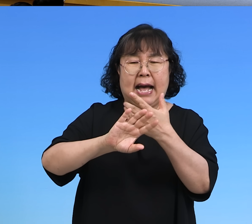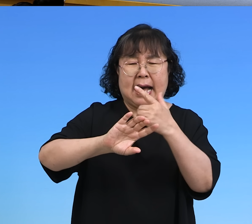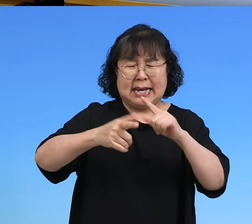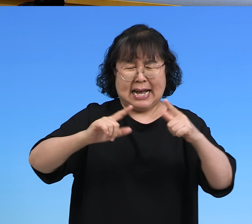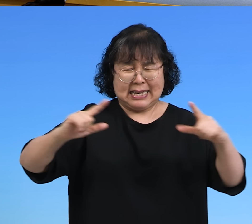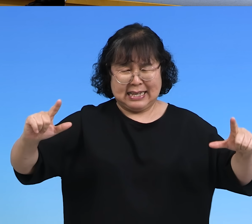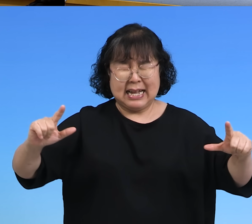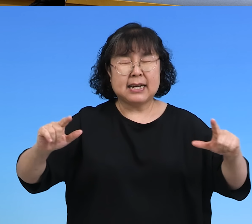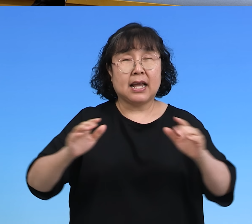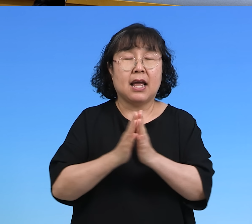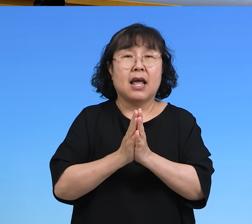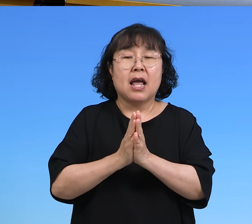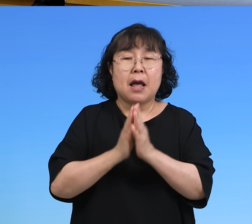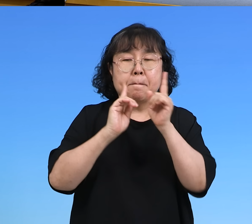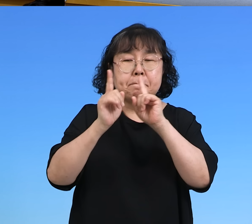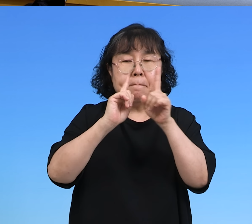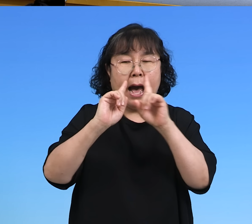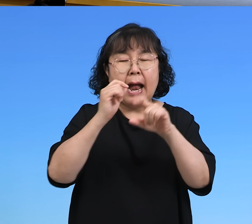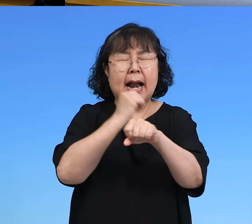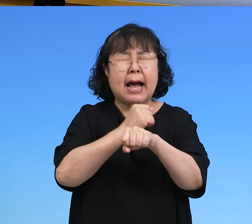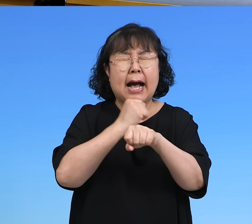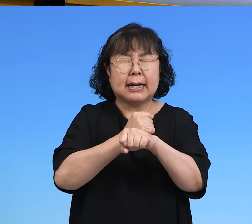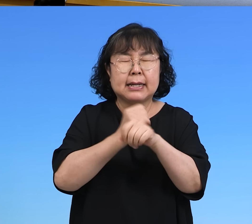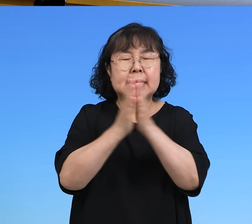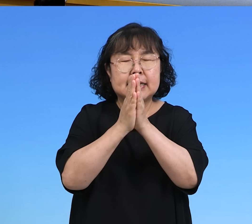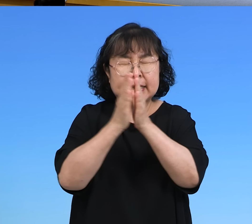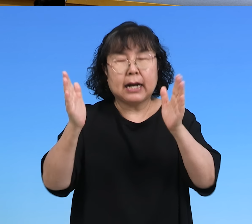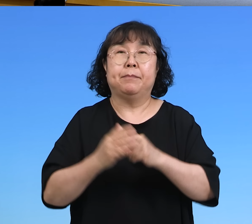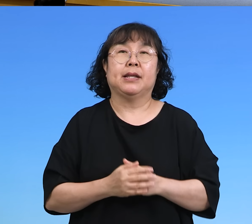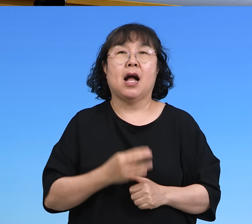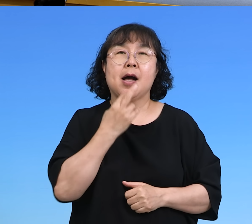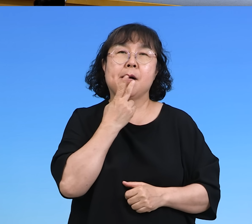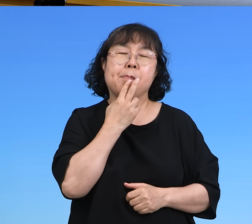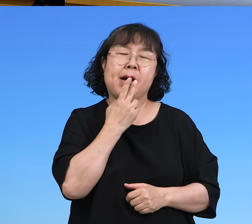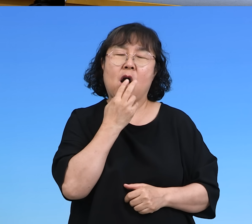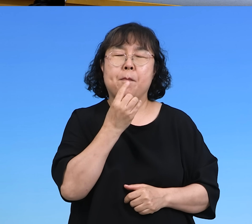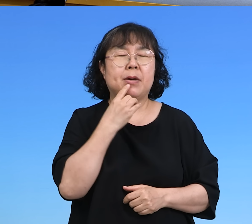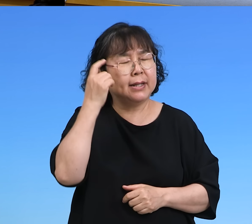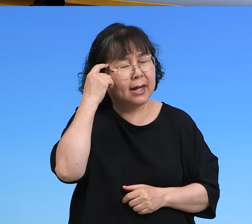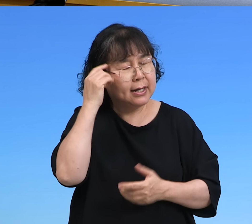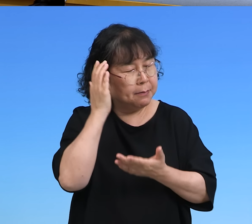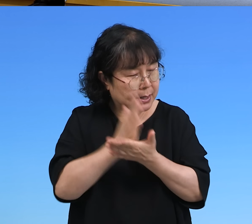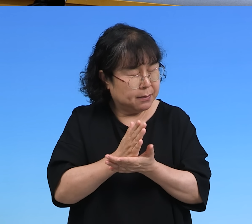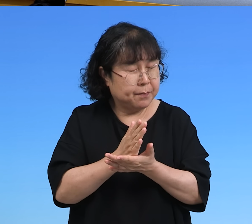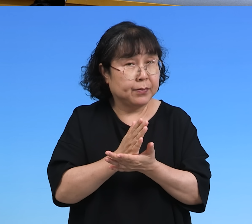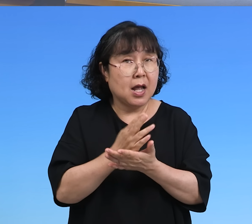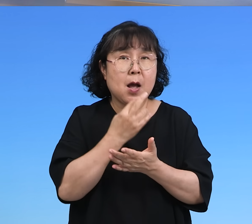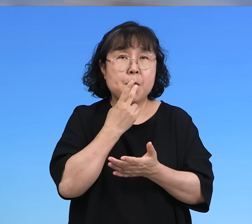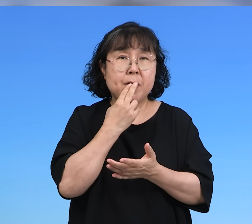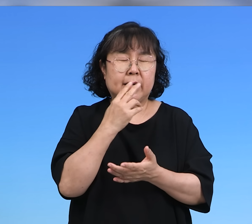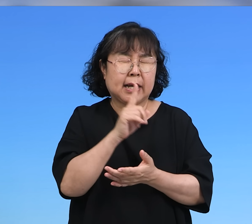다른 언어들로 말하기를 시작하니라. 방언 받았다는 거에만 초점을 두시면 어리석은 거예요. 방언의